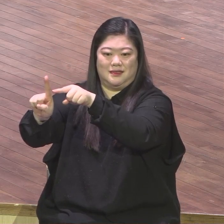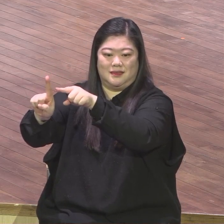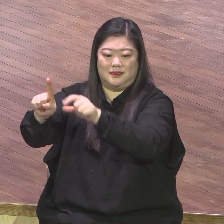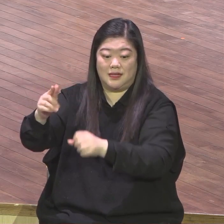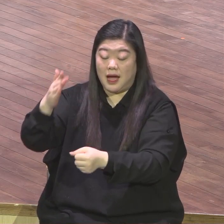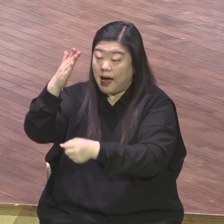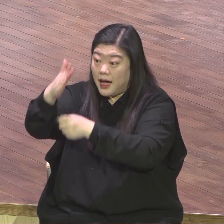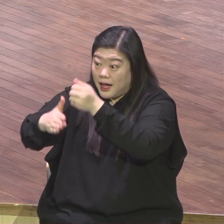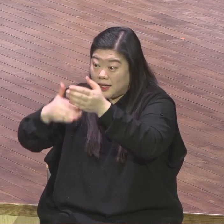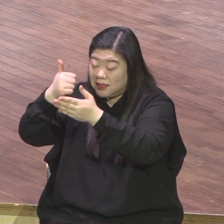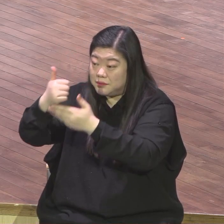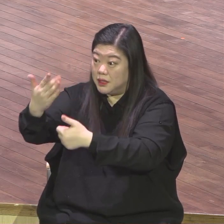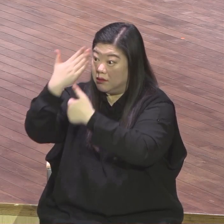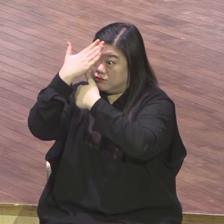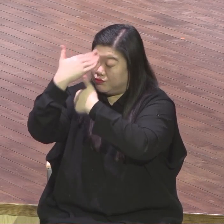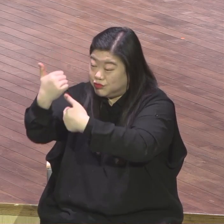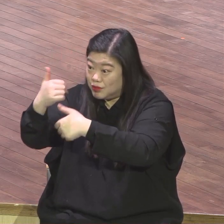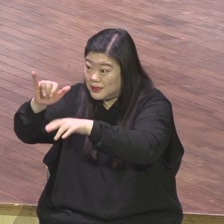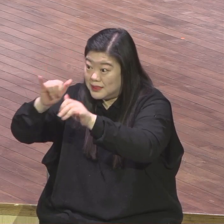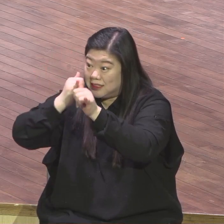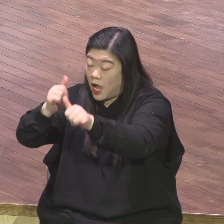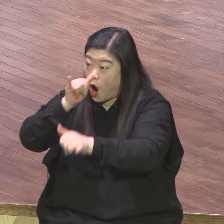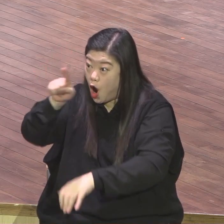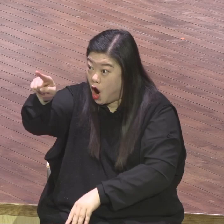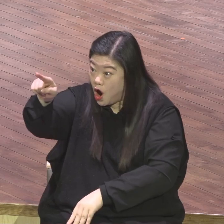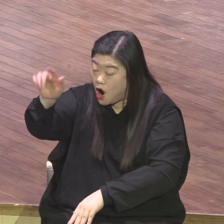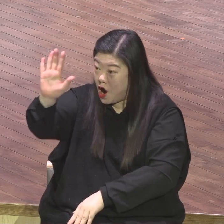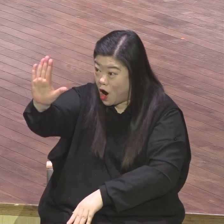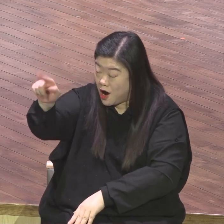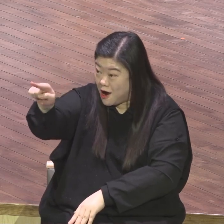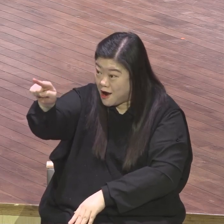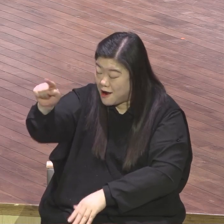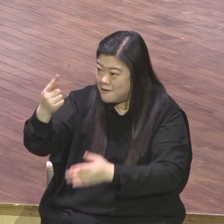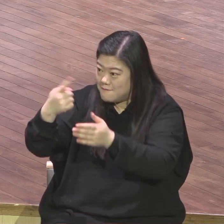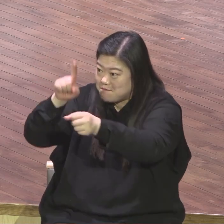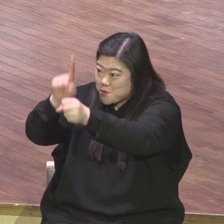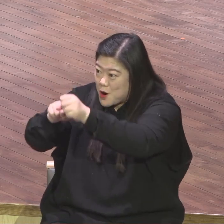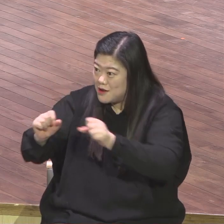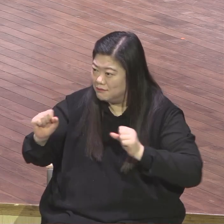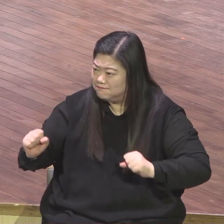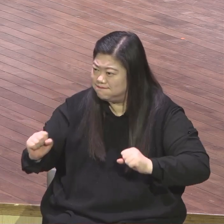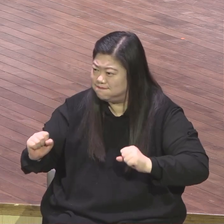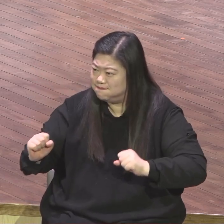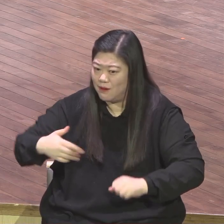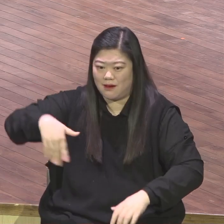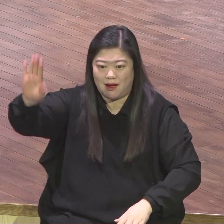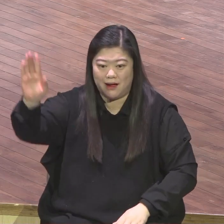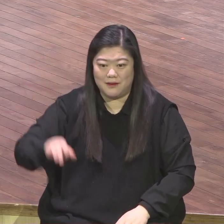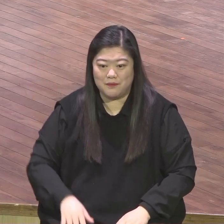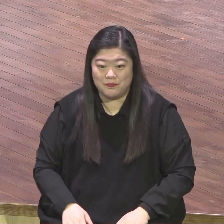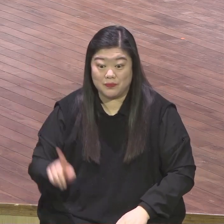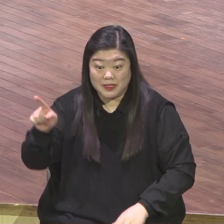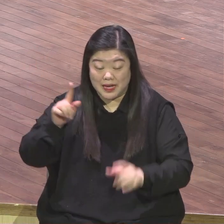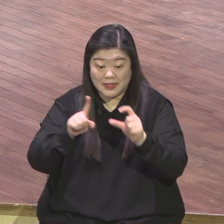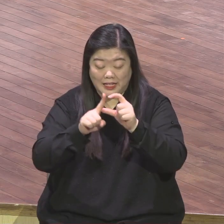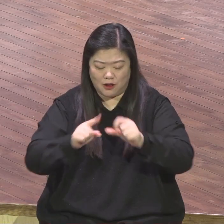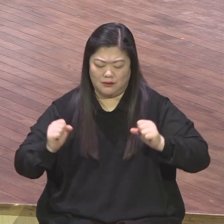부르신 부름의 상을 위하여 달려가는 것. 달려간다. 여기서 달려간다 이 말